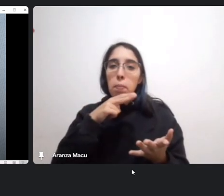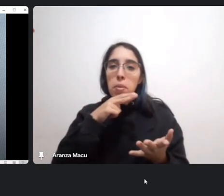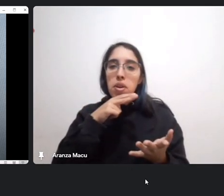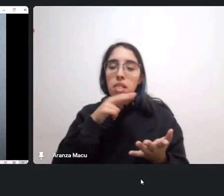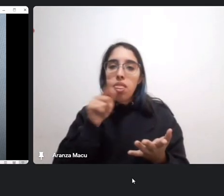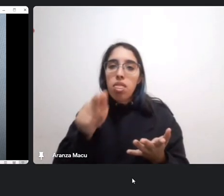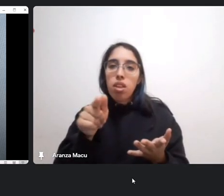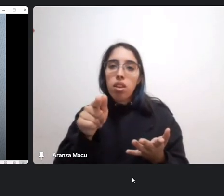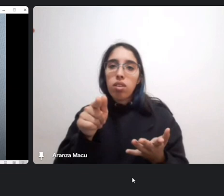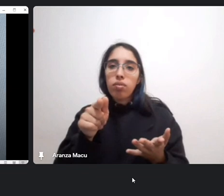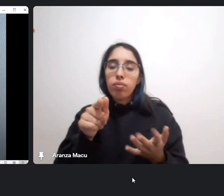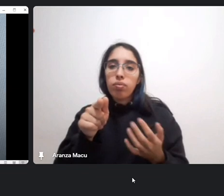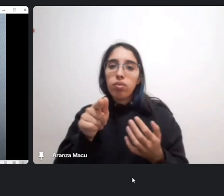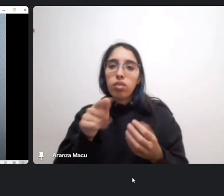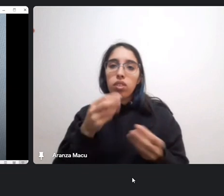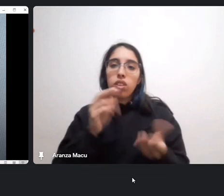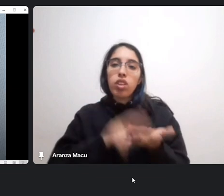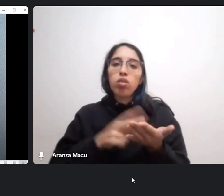¿Mm?